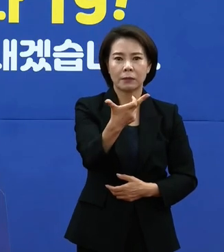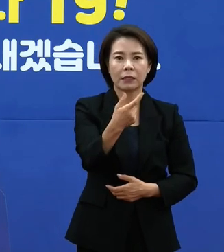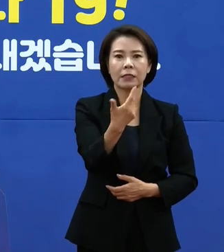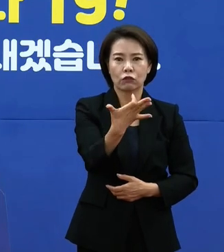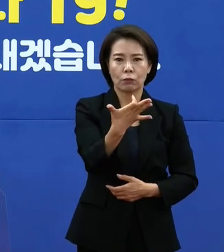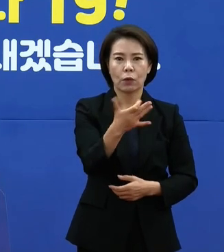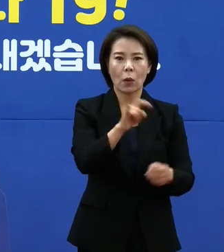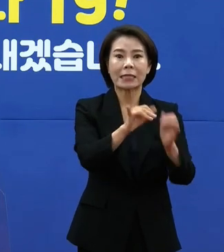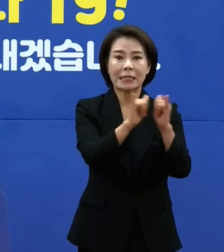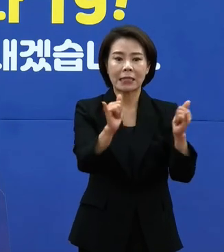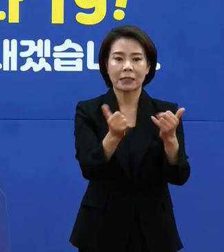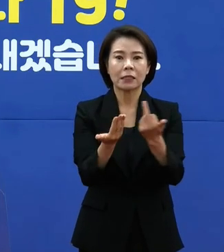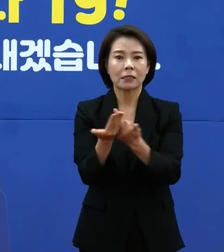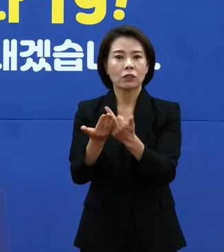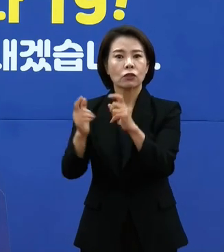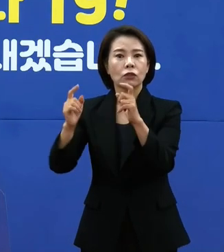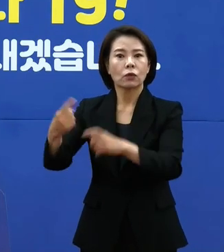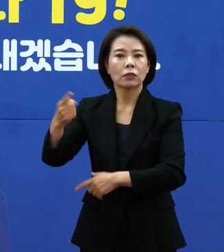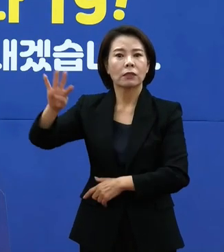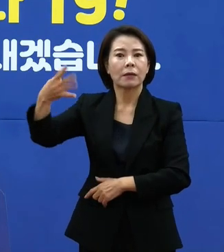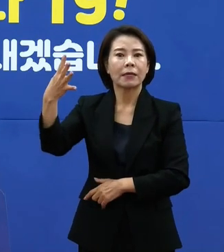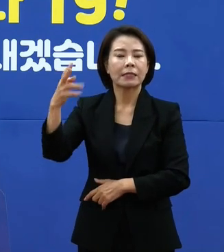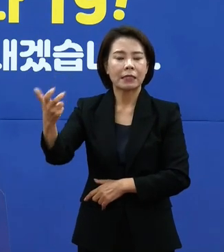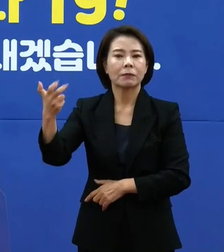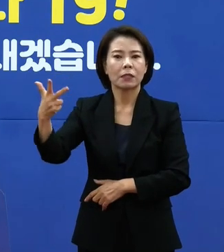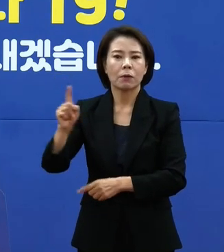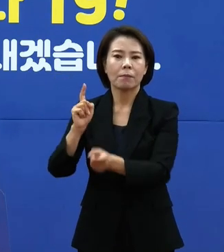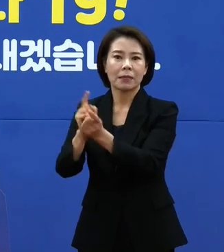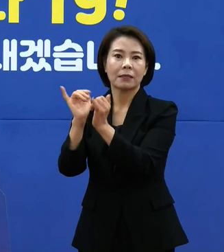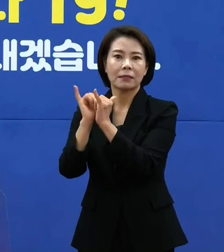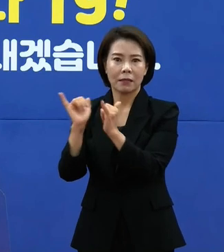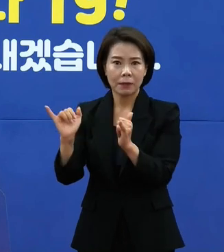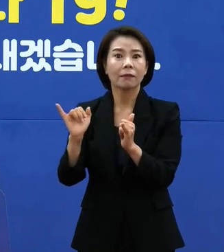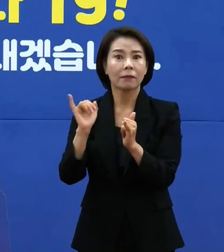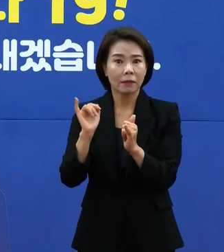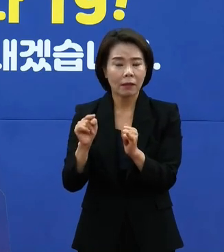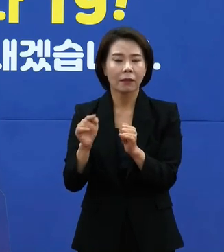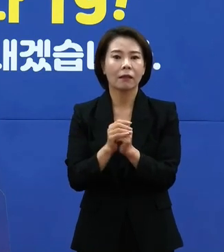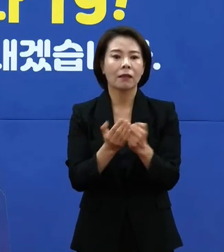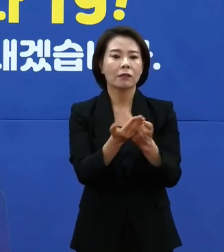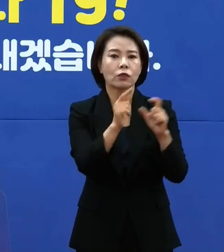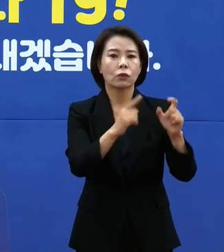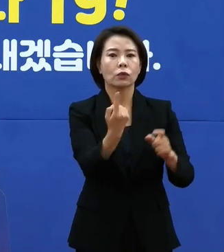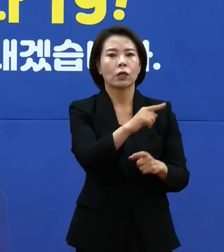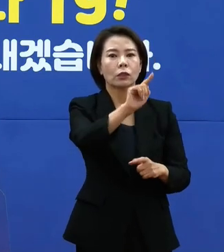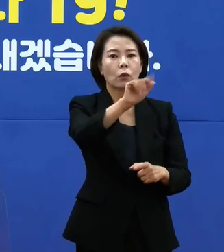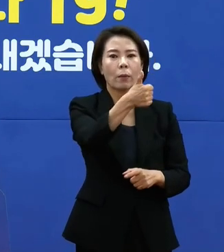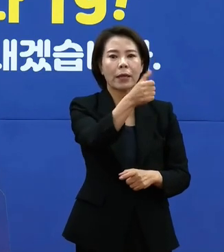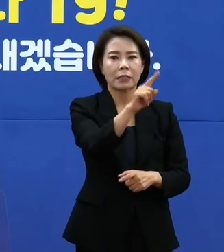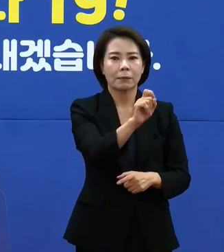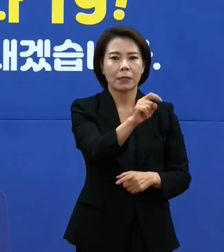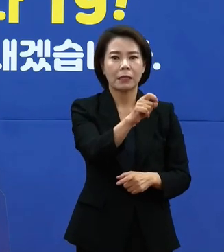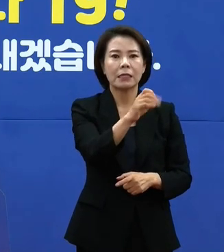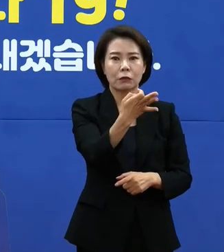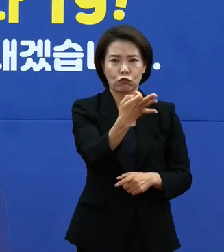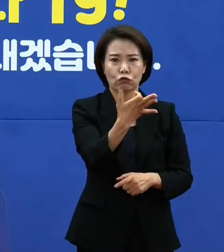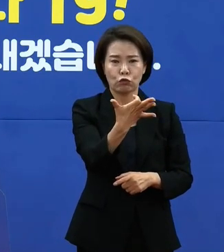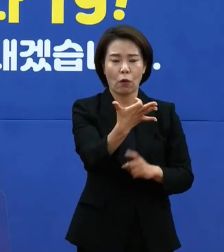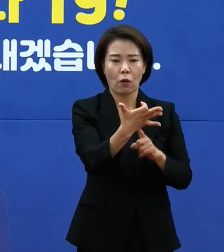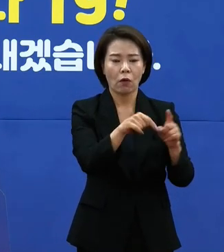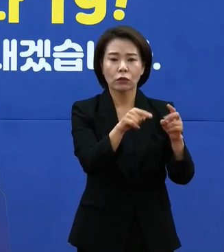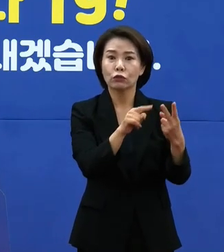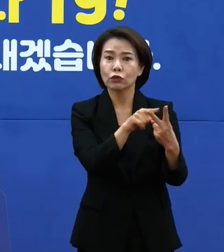확진자는 제주 1477번 확진자의 접촉자인데 특히 제주 1511, 1519번은